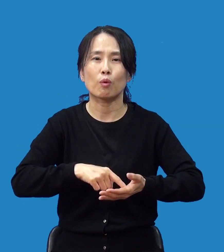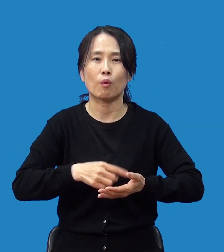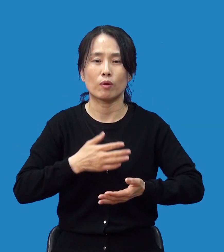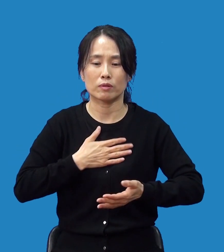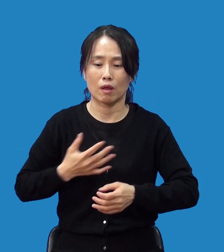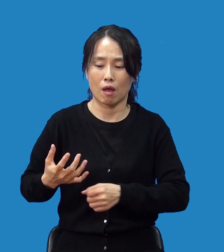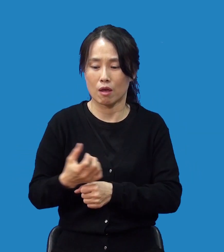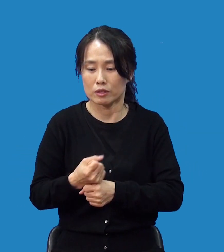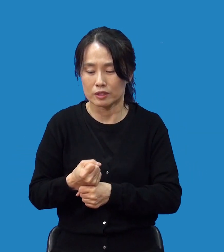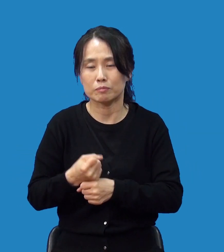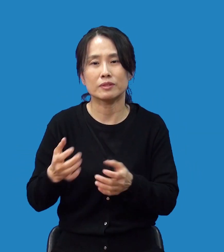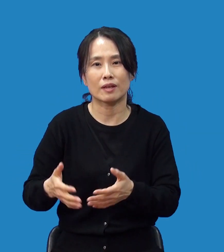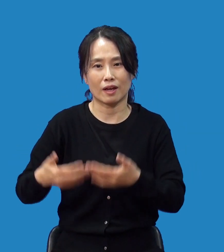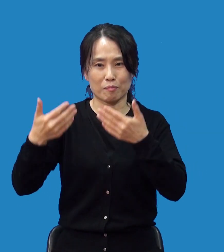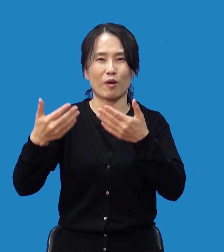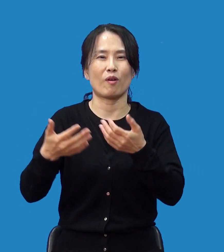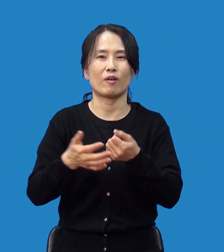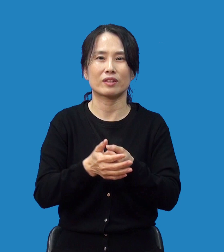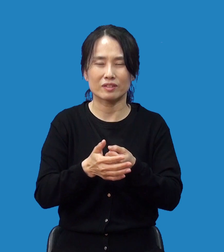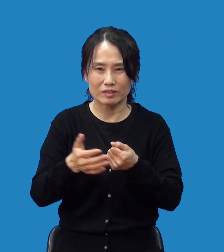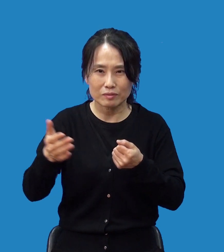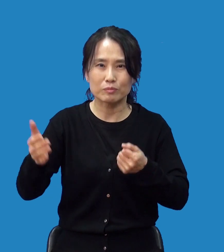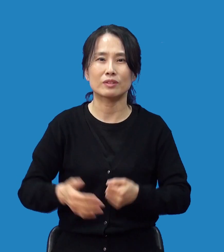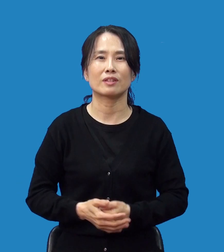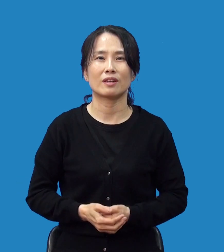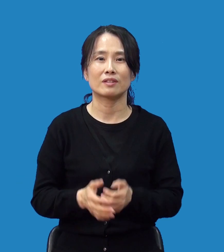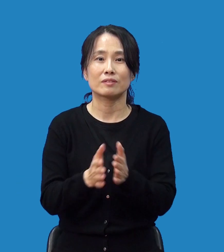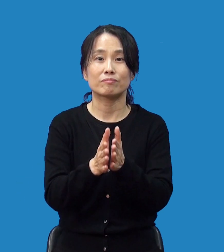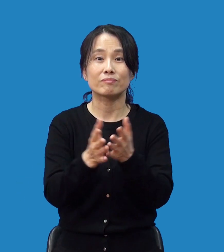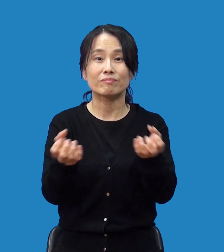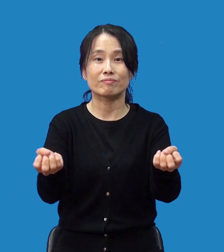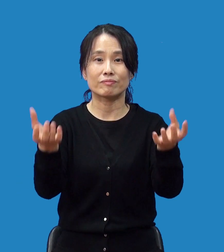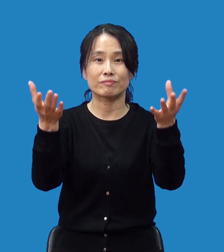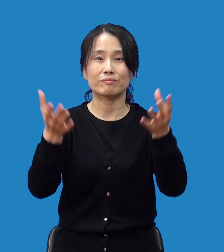내 짐은 가벼움이라. 할렐루야.